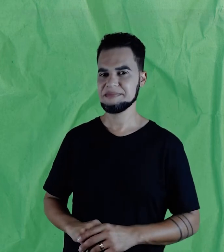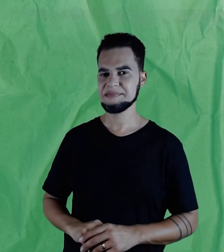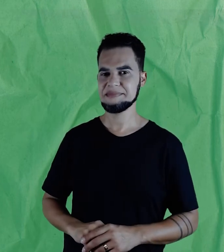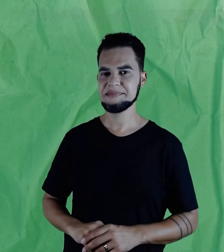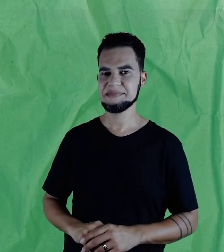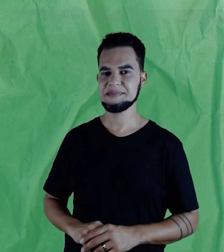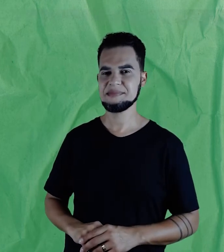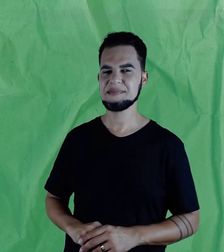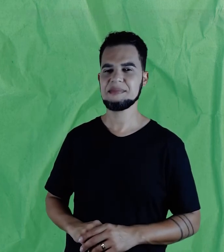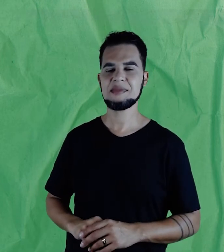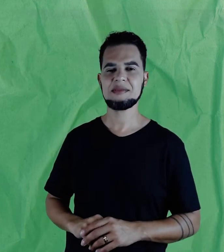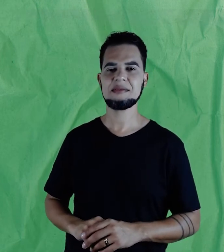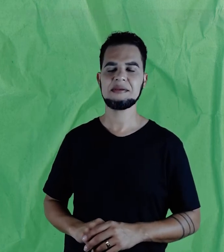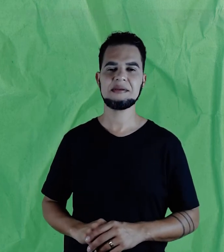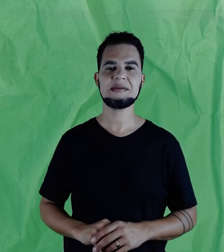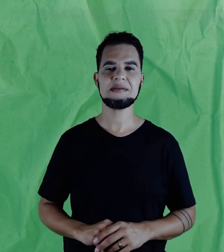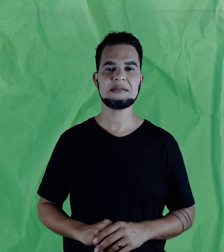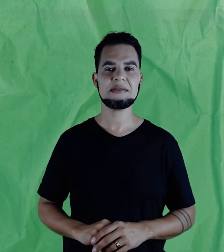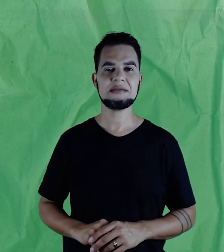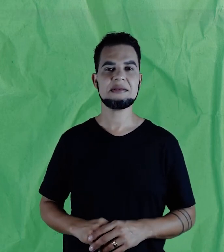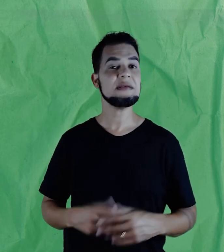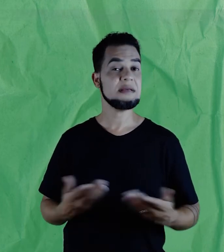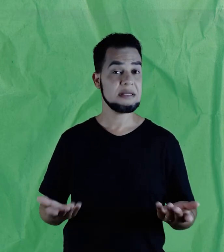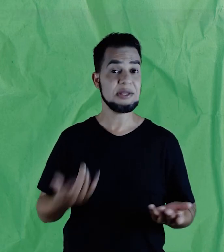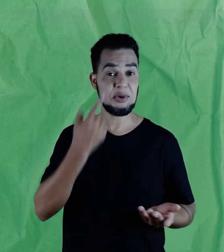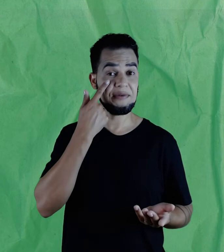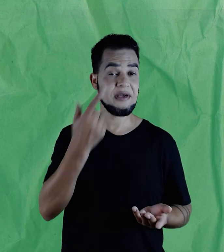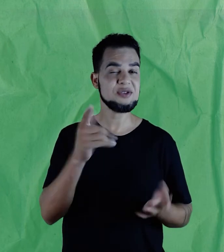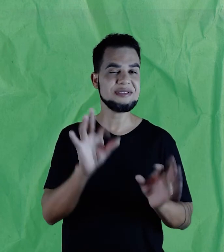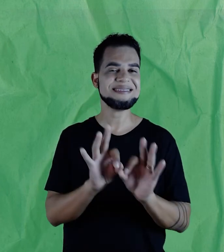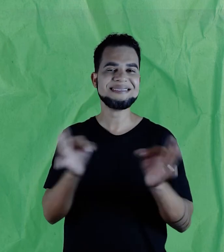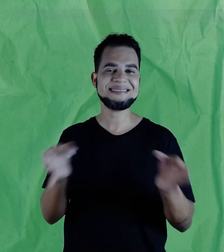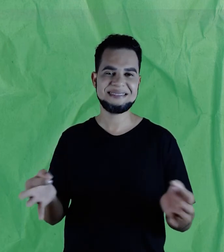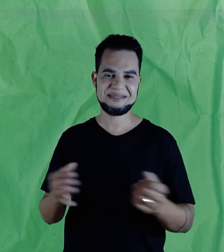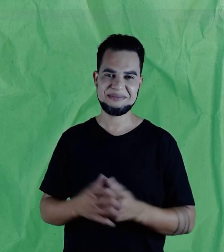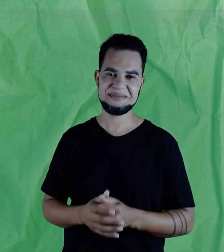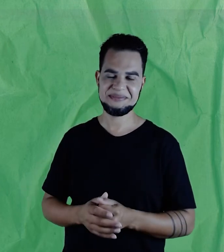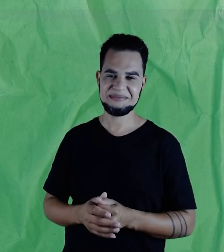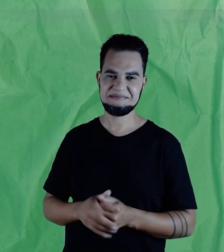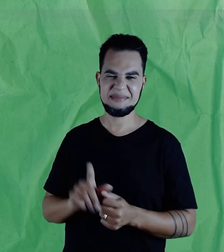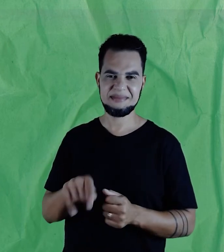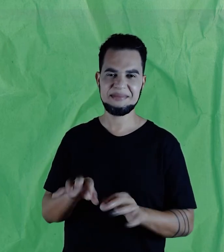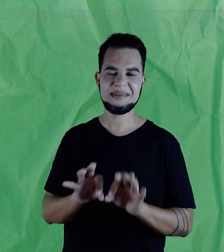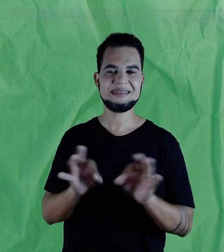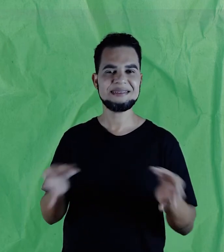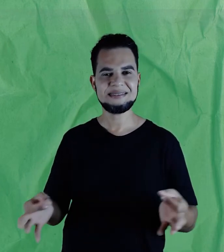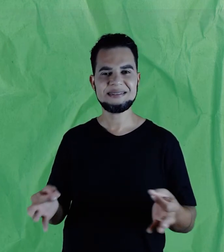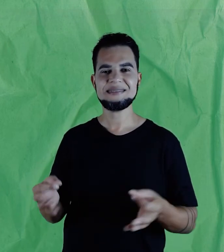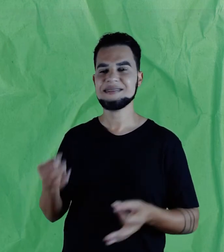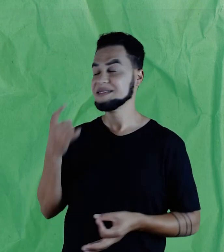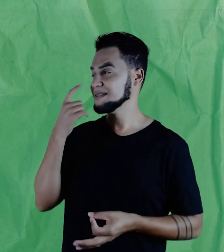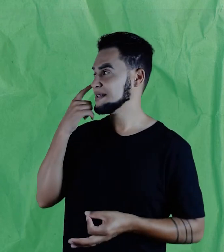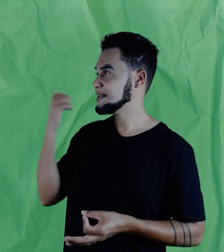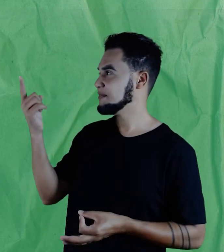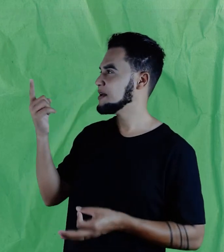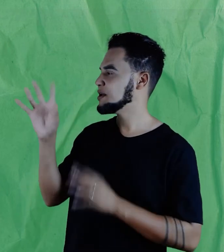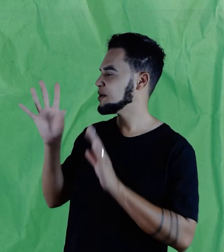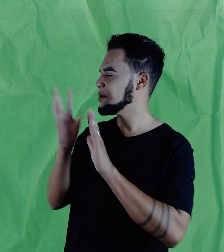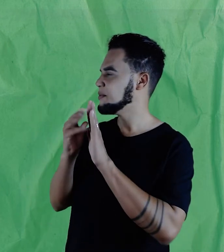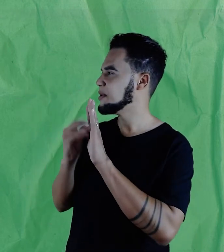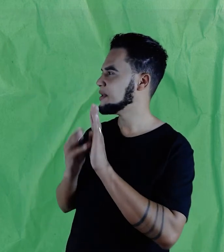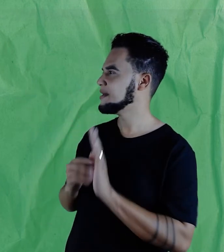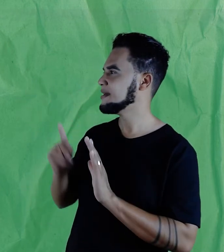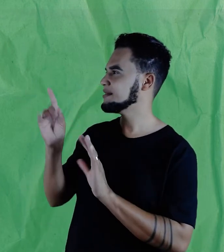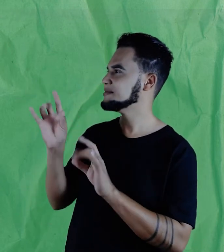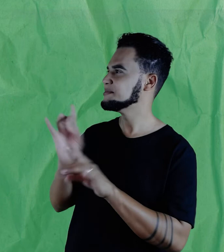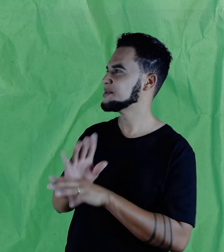informando uma margem bottom. Então, vejam que é bem simples, né? A gente está lidando com os componentes. Aqui já